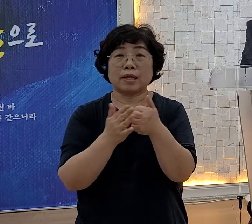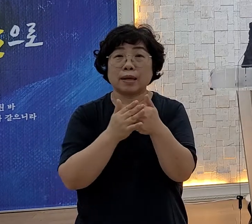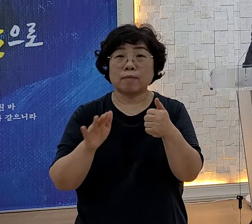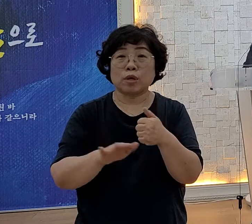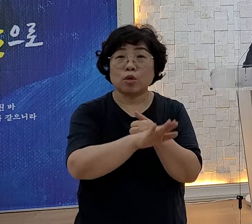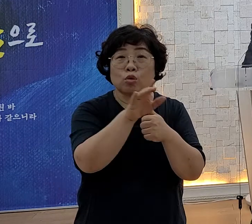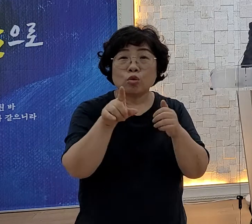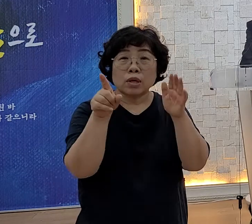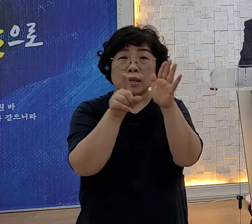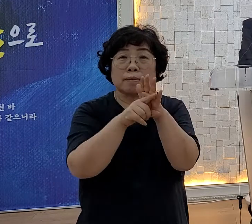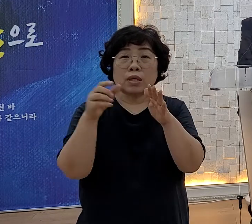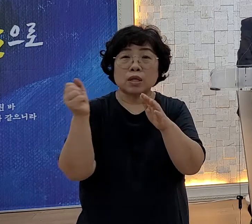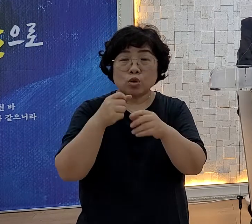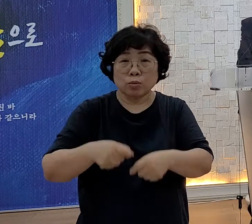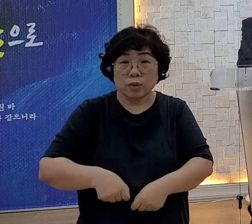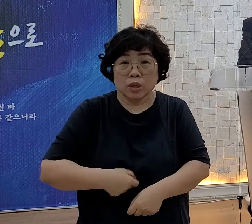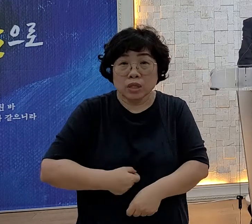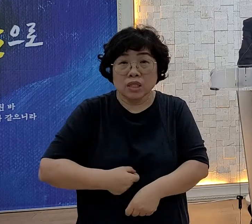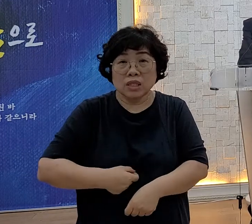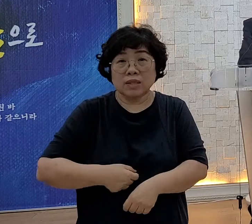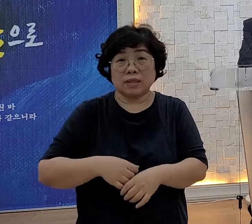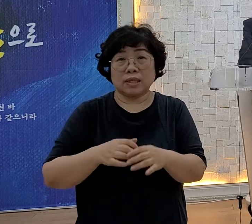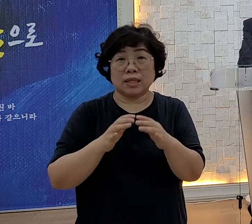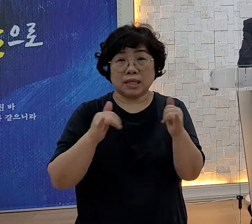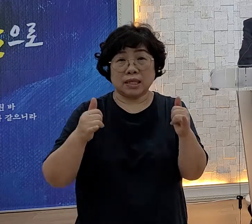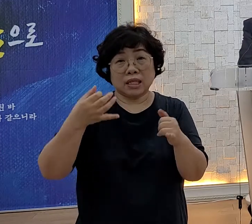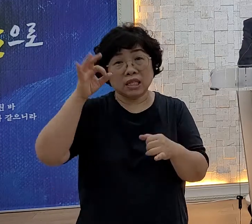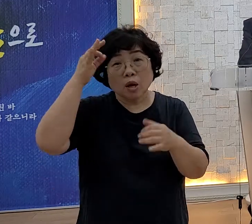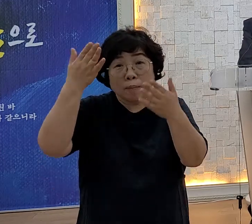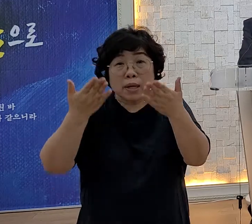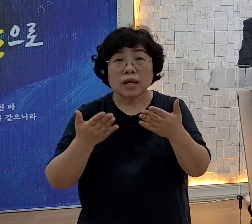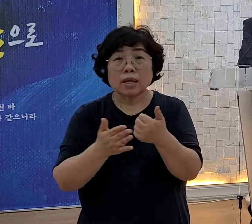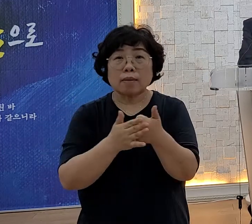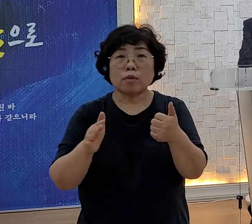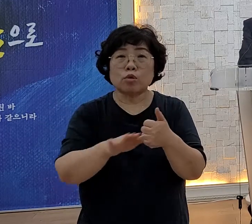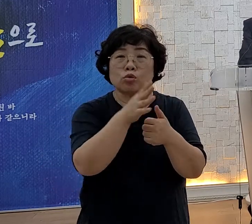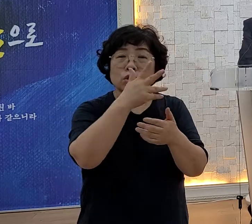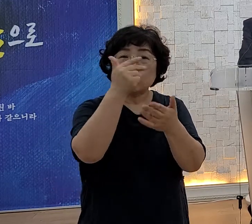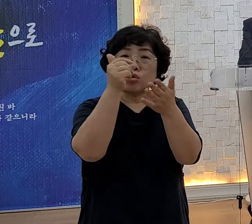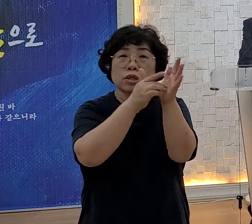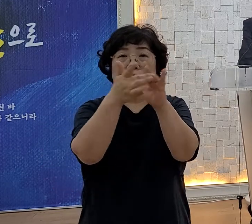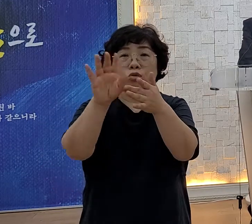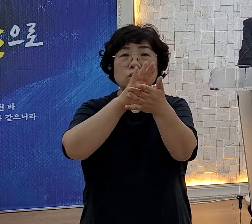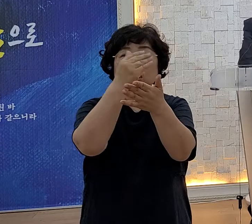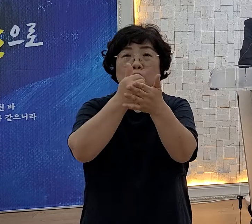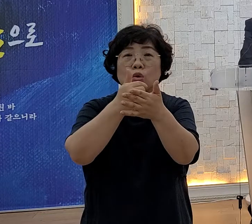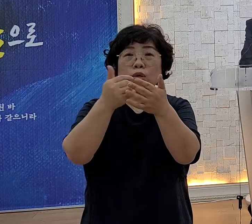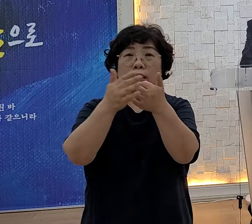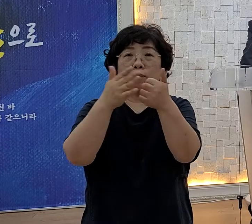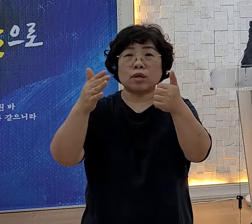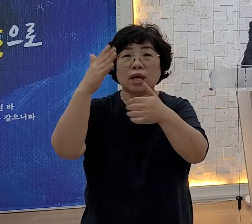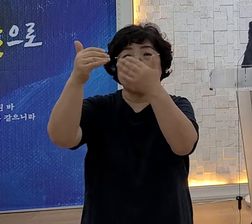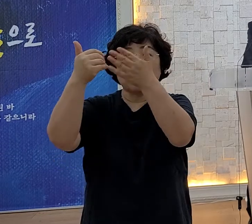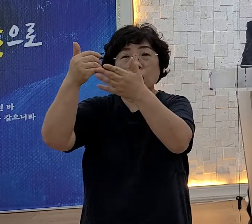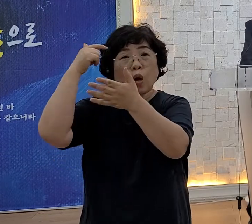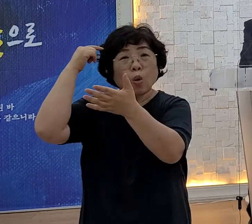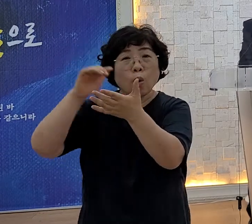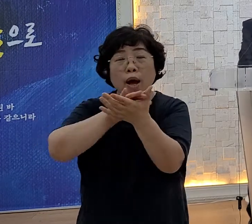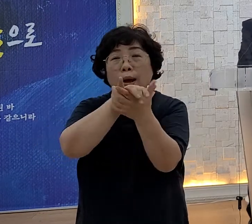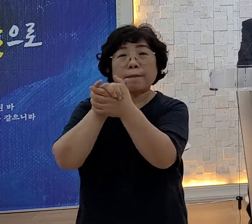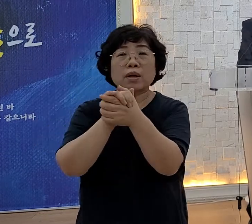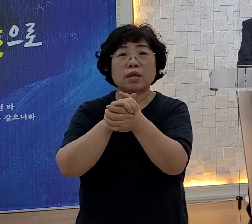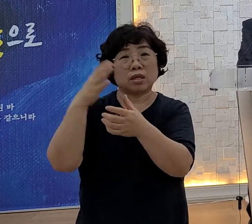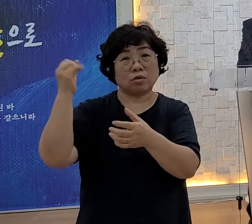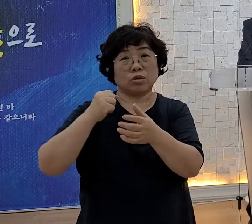시작. 그러므로 우리가 믿음으로 어렵다 하심을 받았으니 우리 주 예수 그리스도로 말미암아